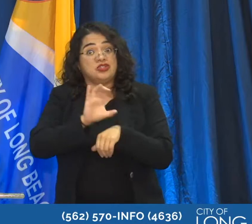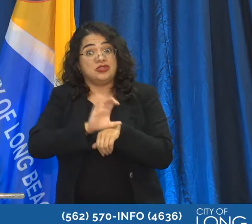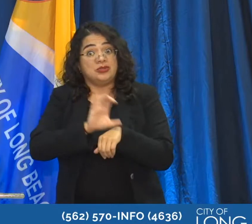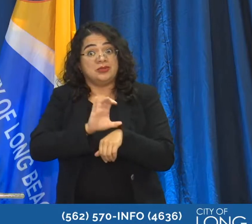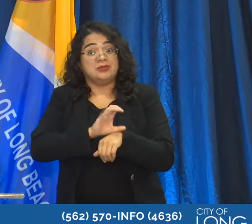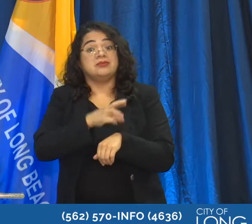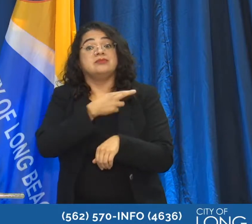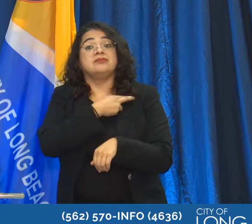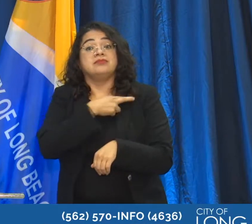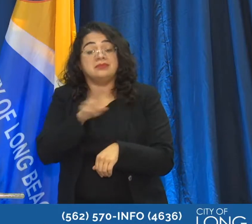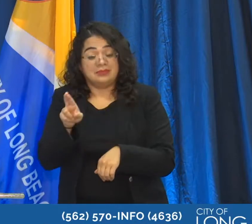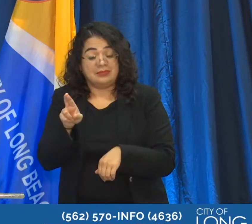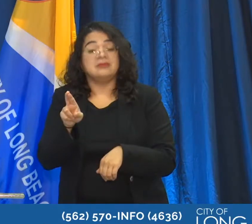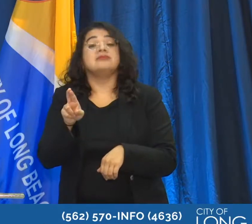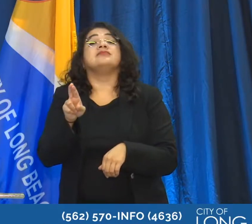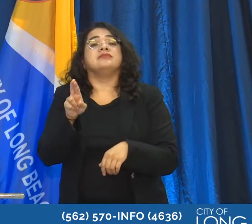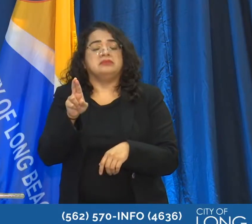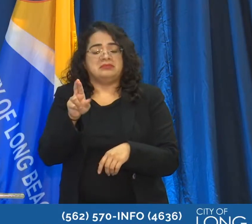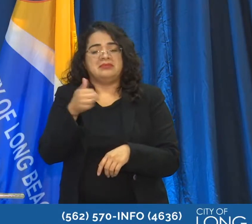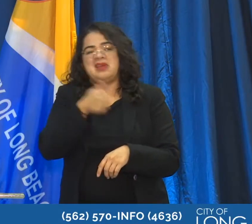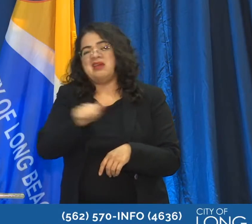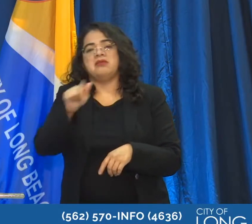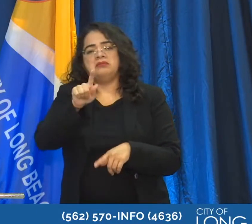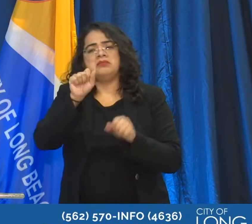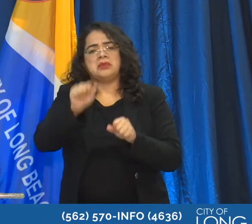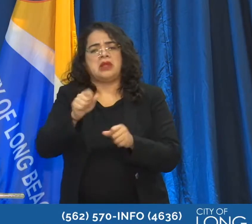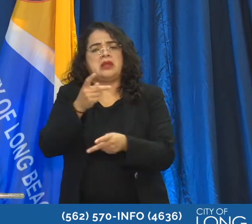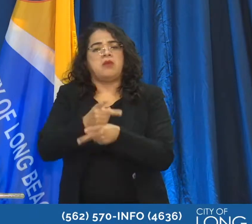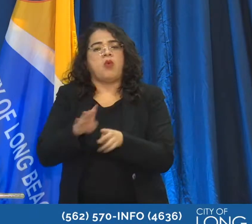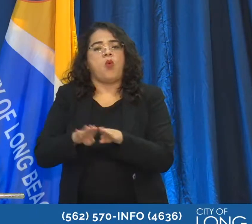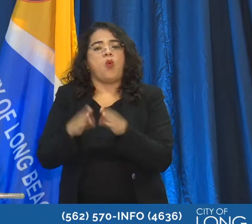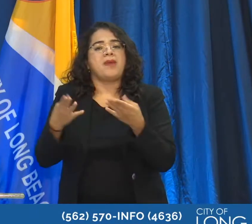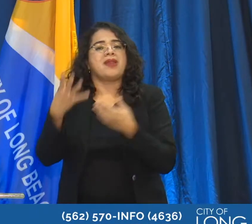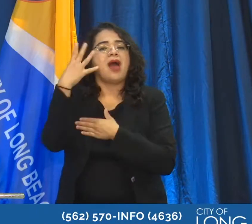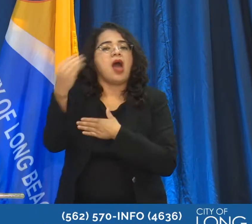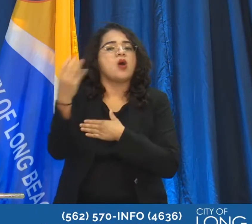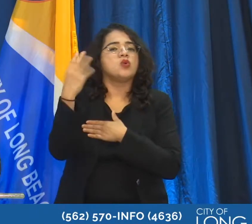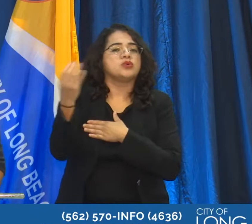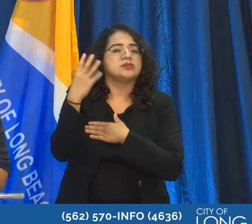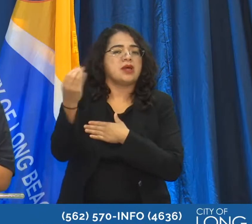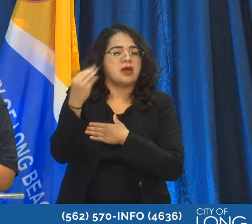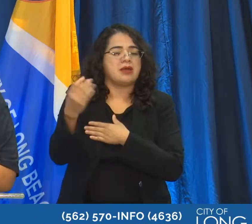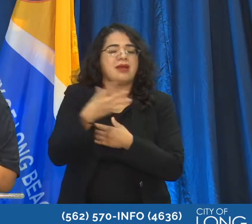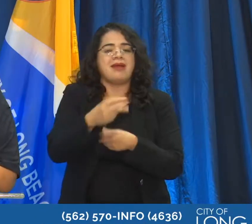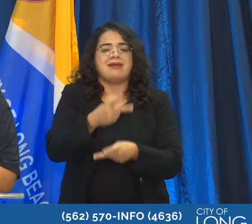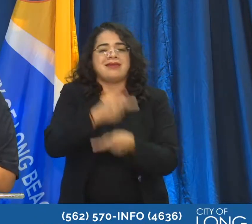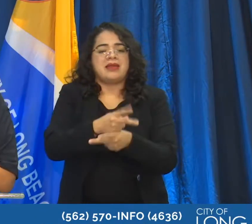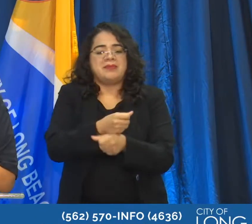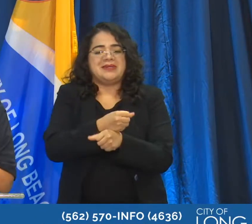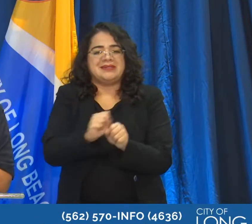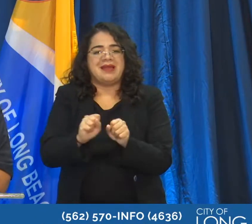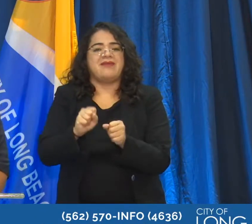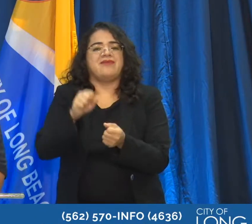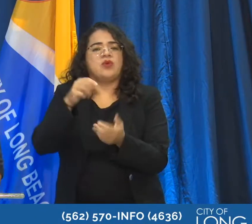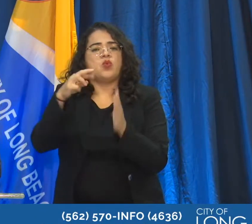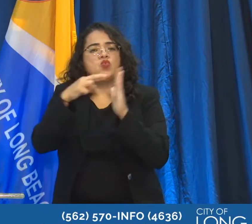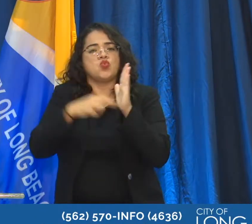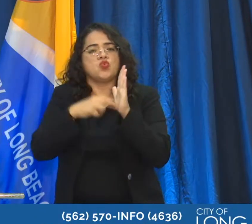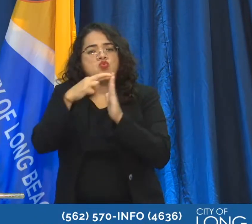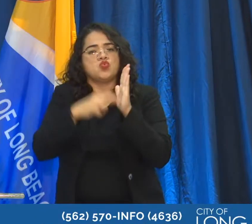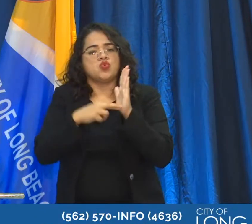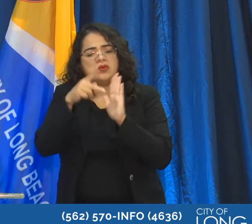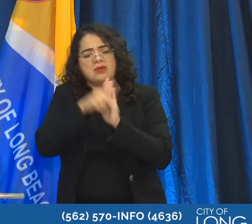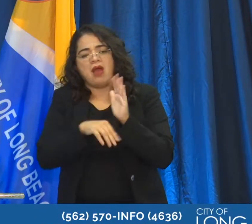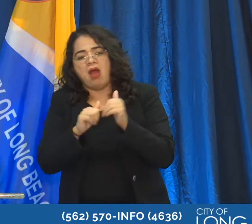brindando servicios al aire libre siempre que existan protocolos de seguridad adecuados. En anilación